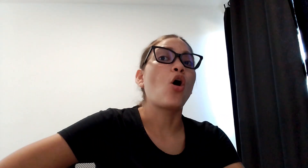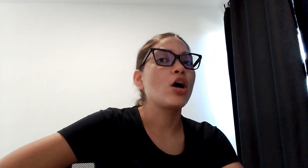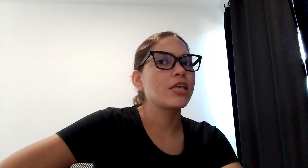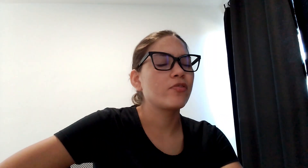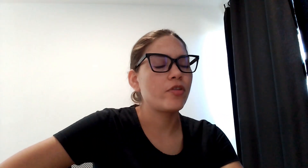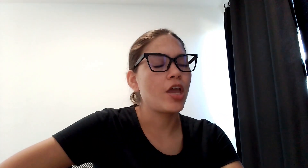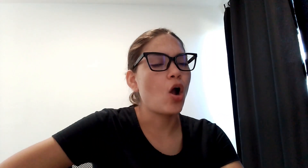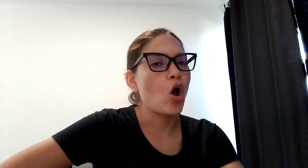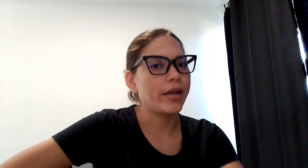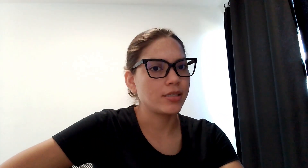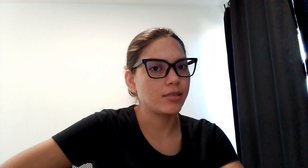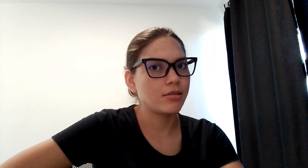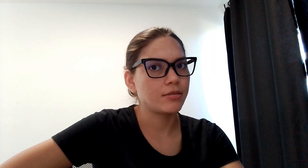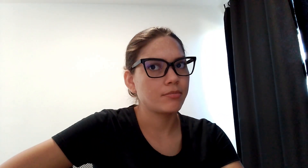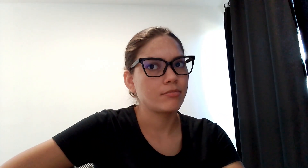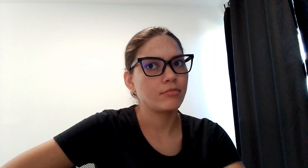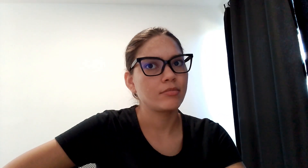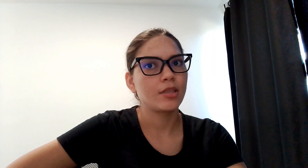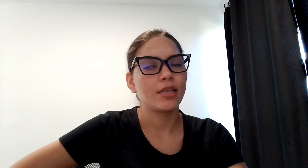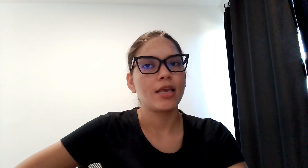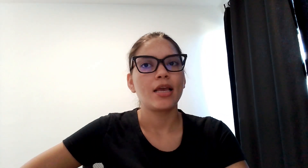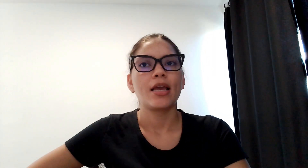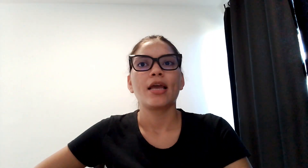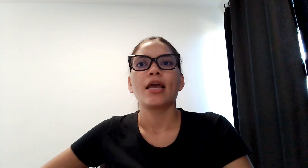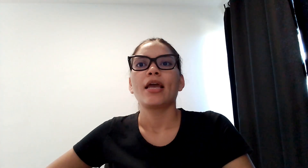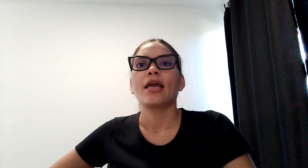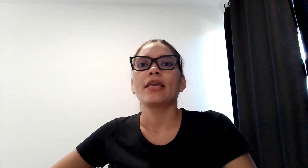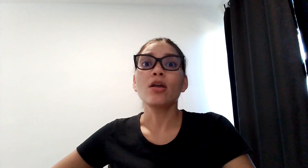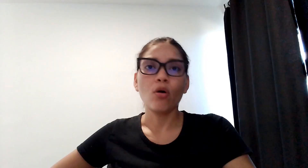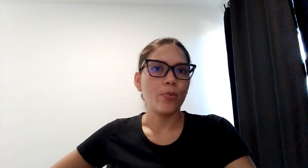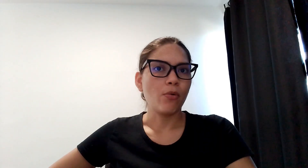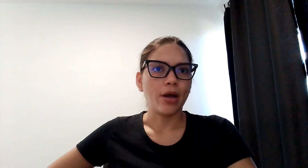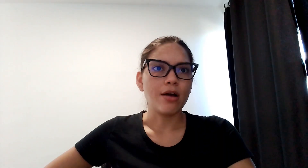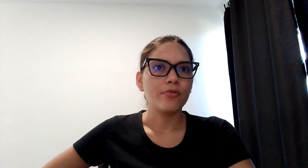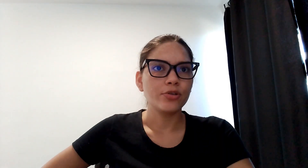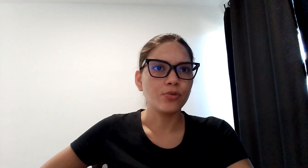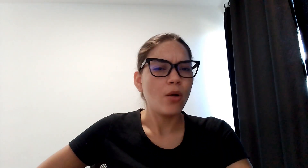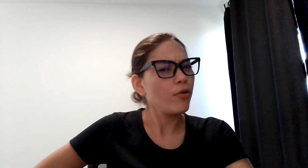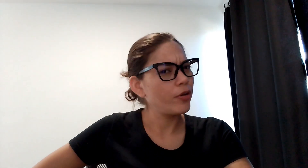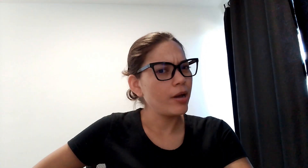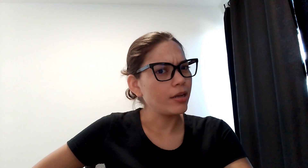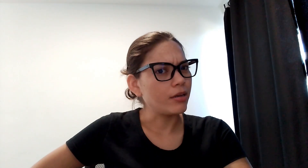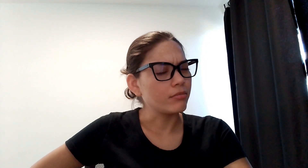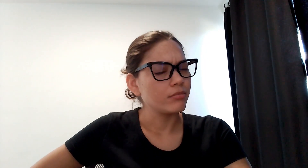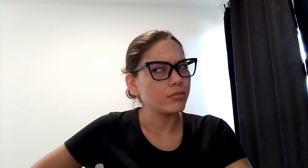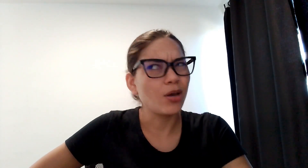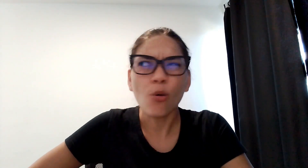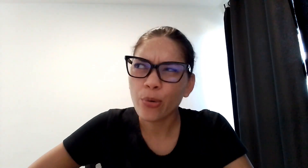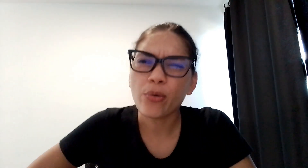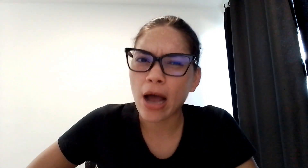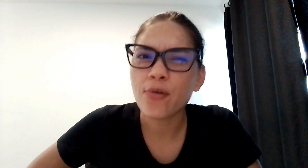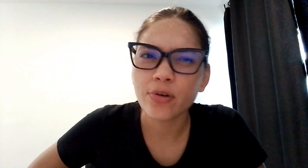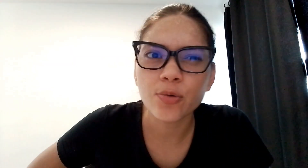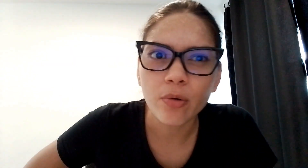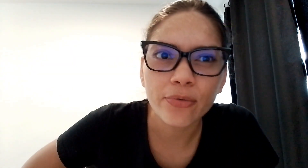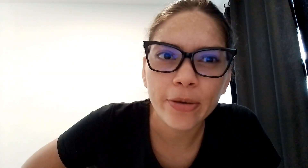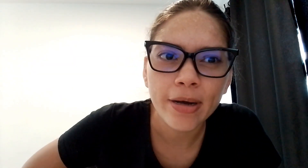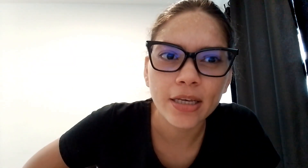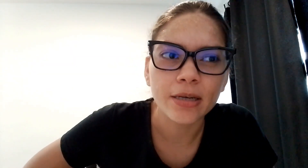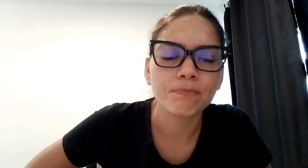Ordem VOS. Quem comprou o carro foi João ou foi Maria? Quem comprou o carro foi João ou foi Maria?